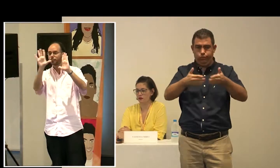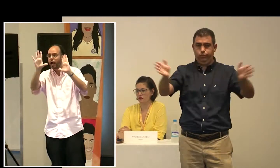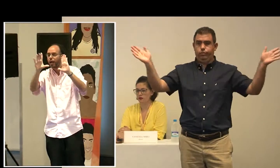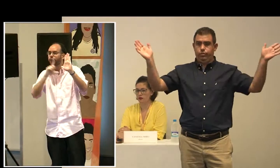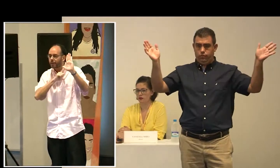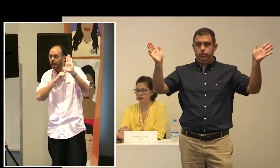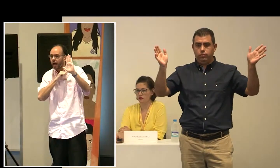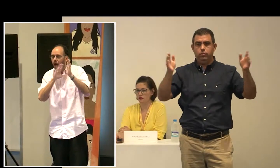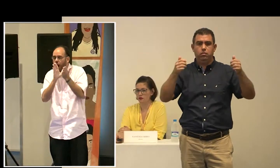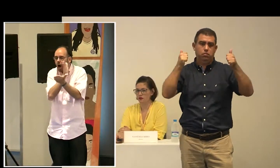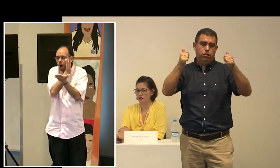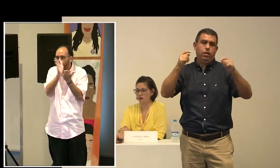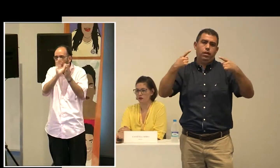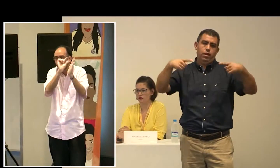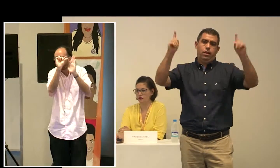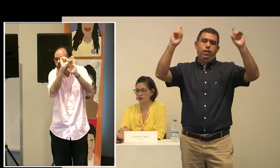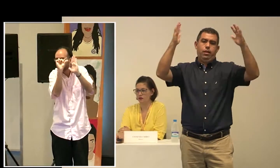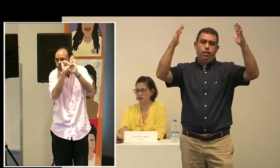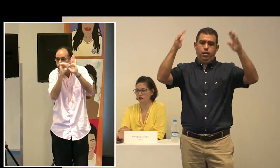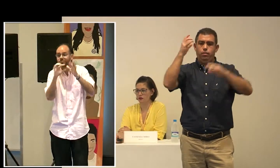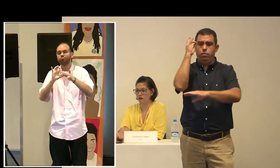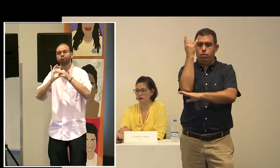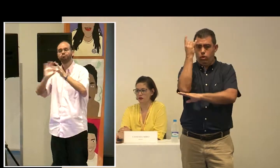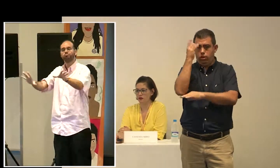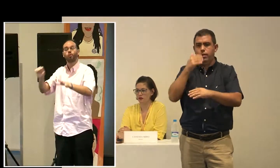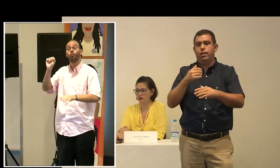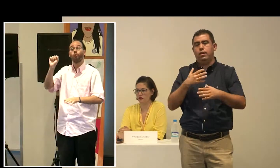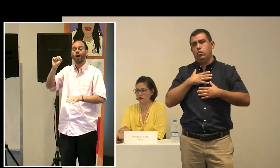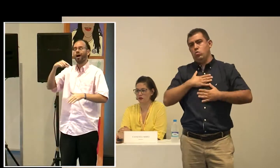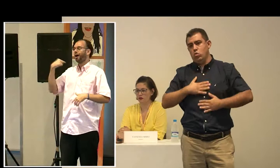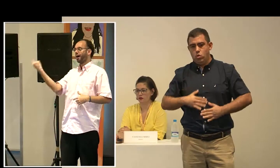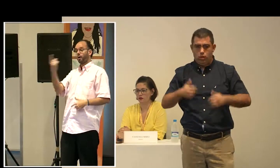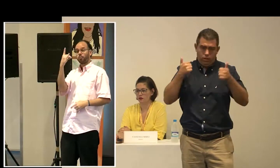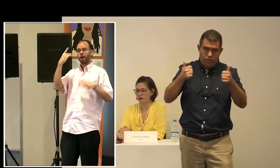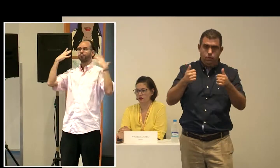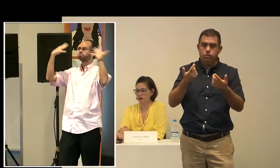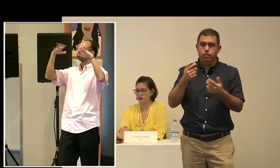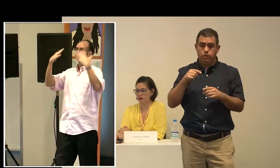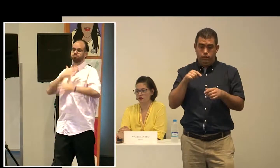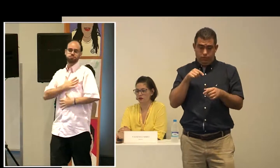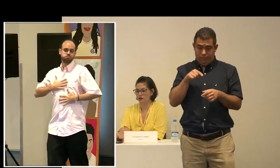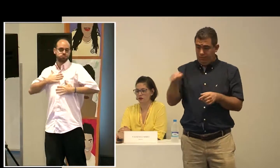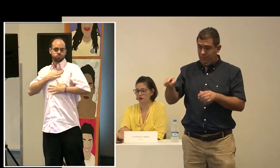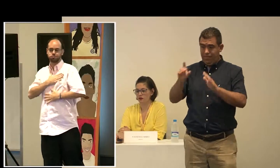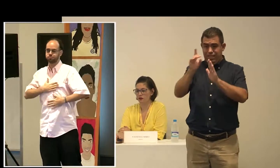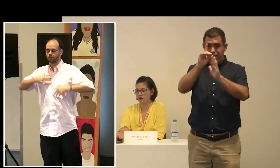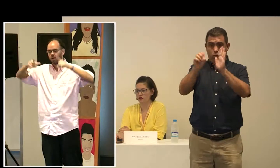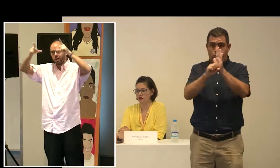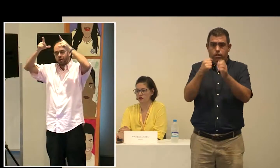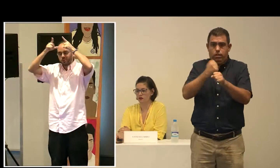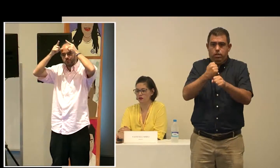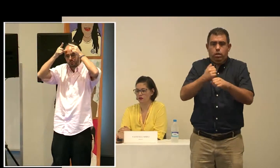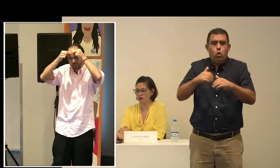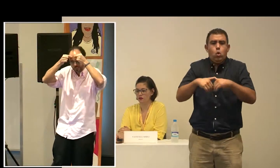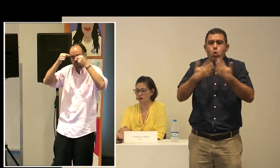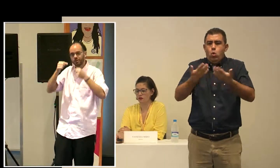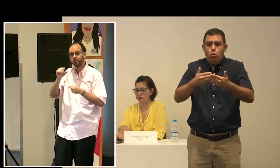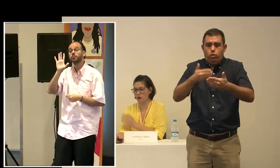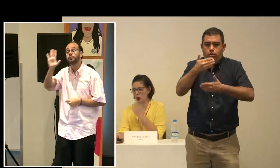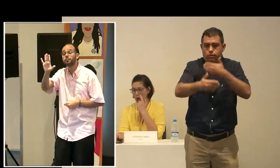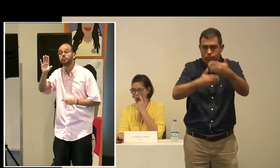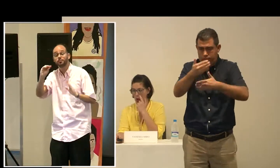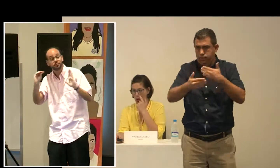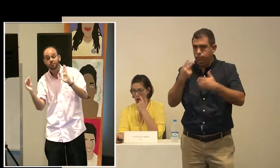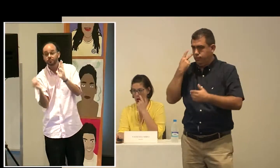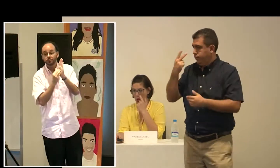Durante todo esse tempo nós temos tido muitas conquistas, entre elas algumas leis e artigos que permitiram que na Bolívia, foi de grande prazer